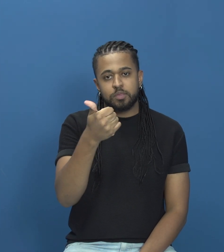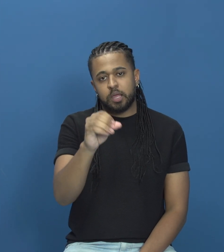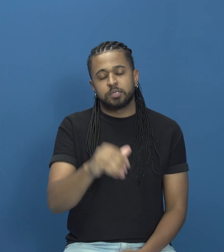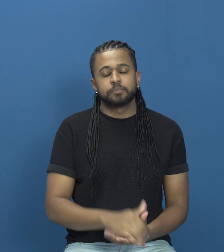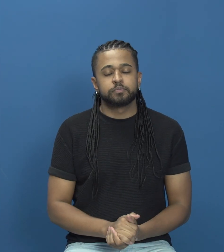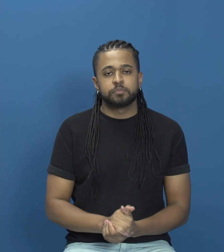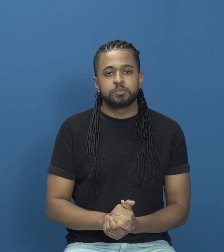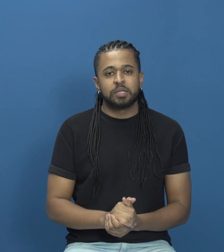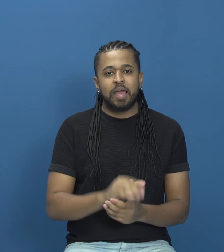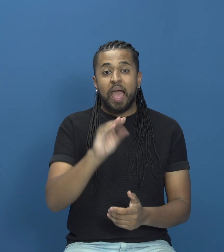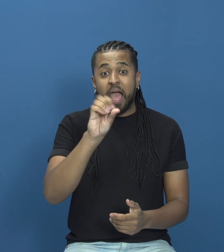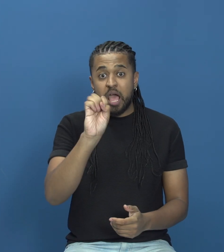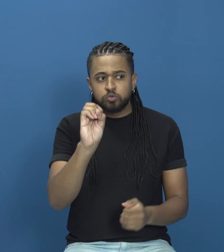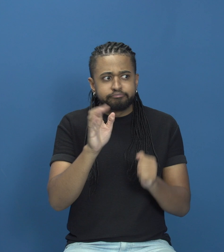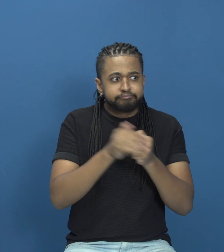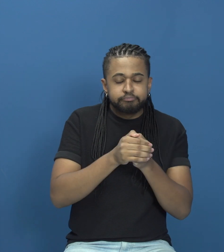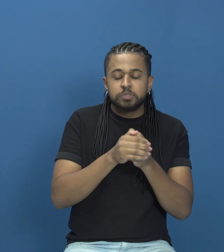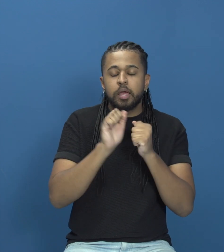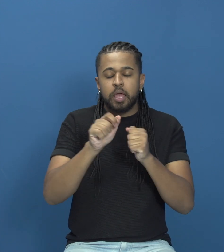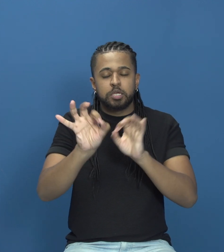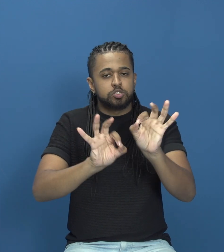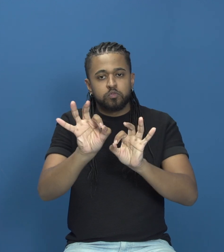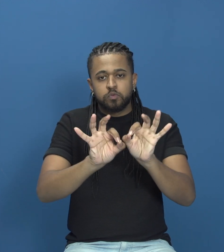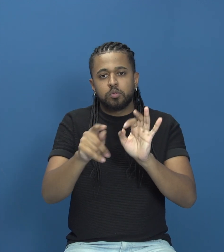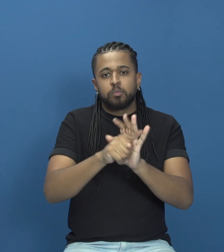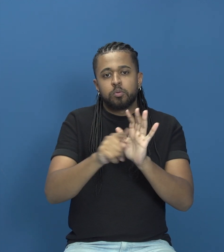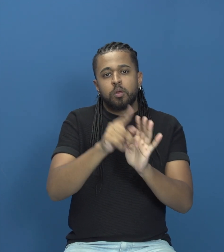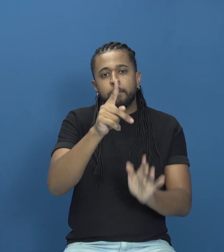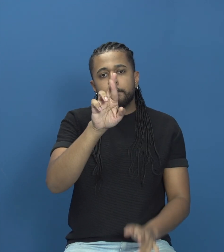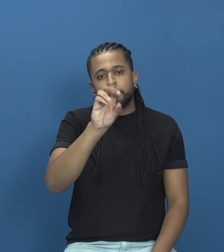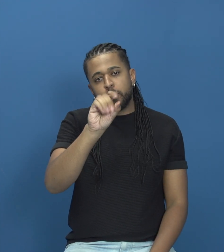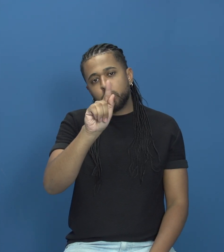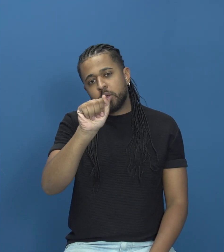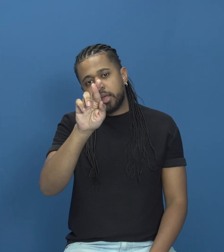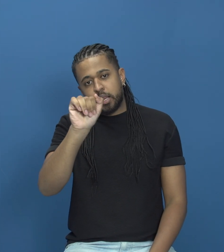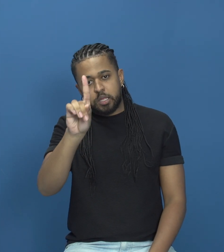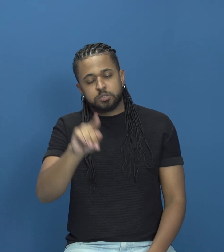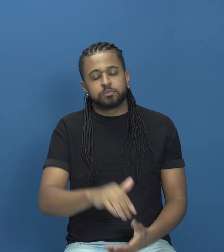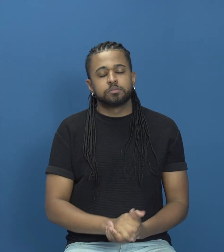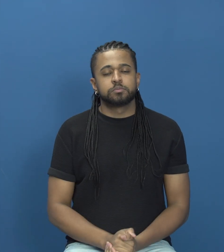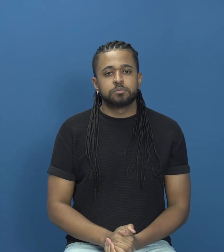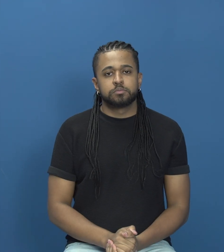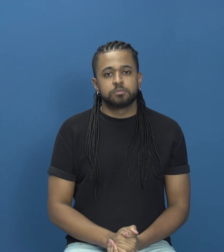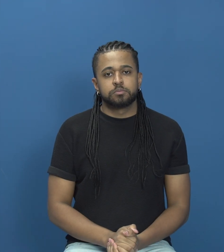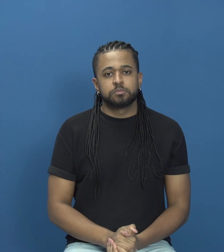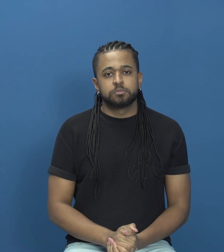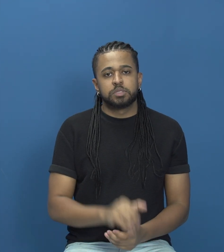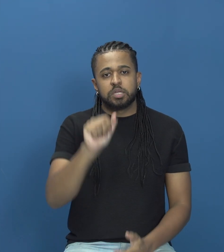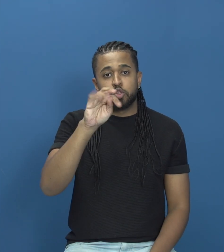16.10. Os casos omissos serão resolvidos pela Pró-Reitoria de Graduação.